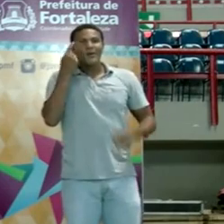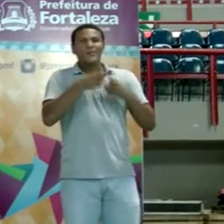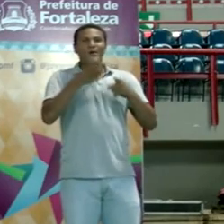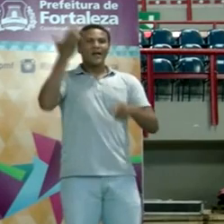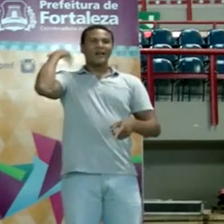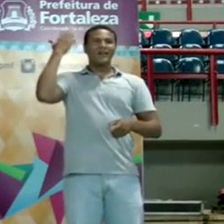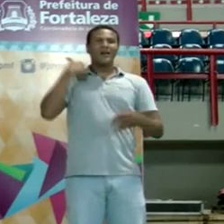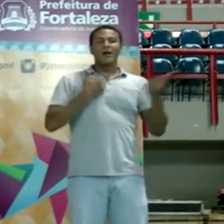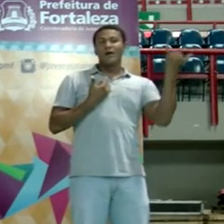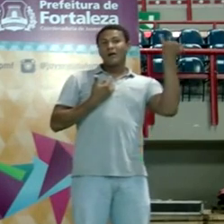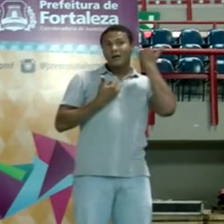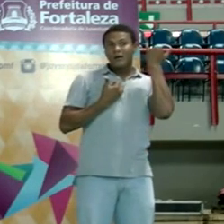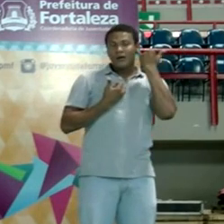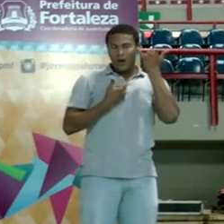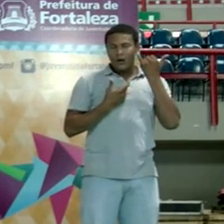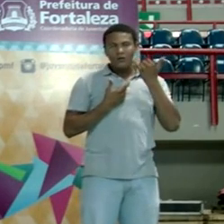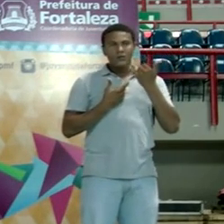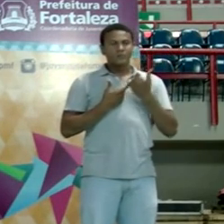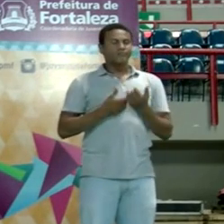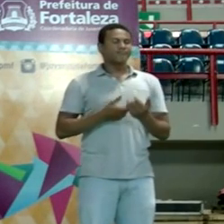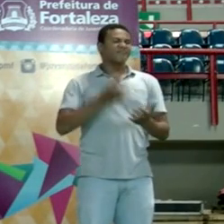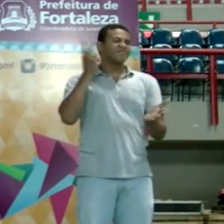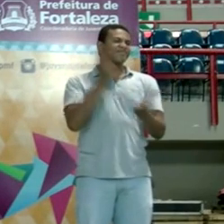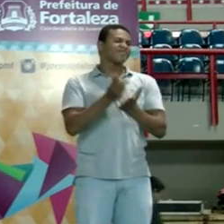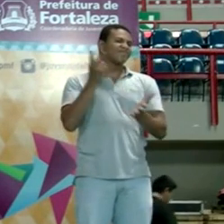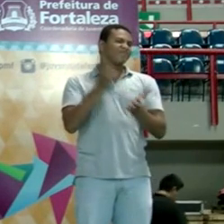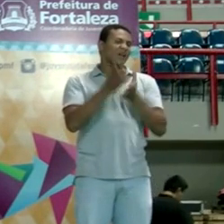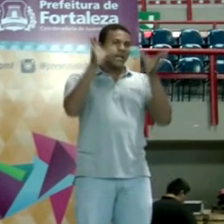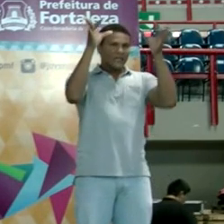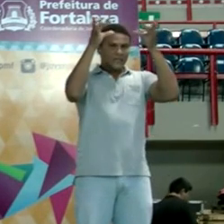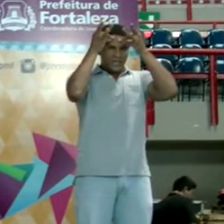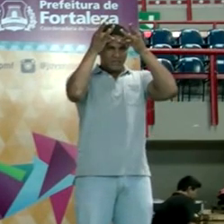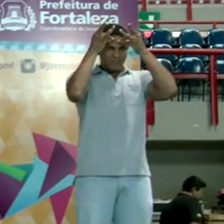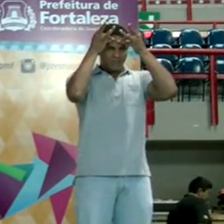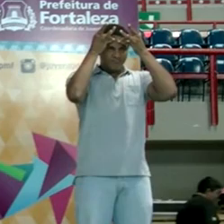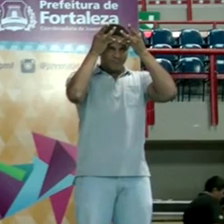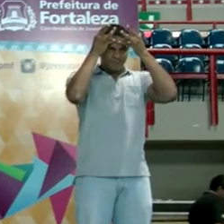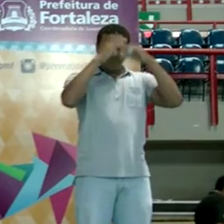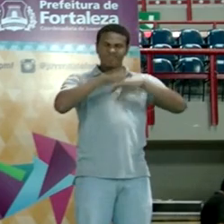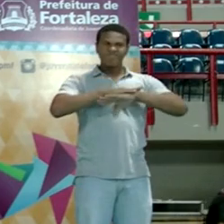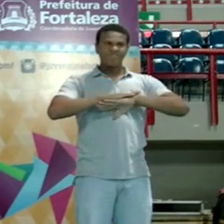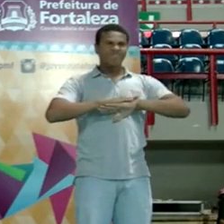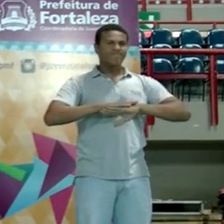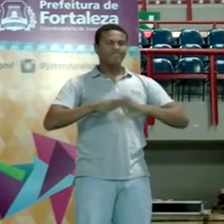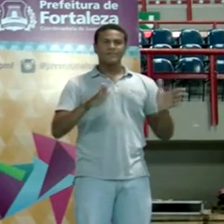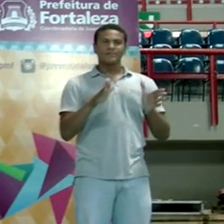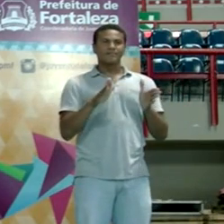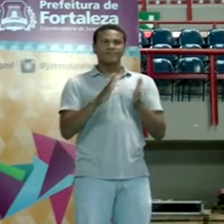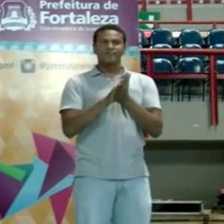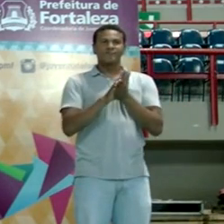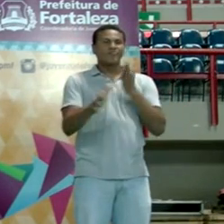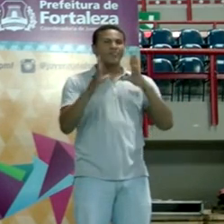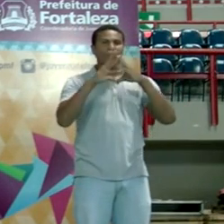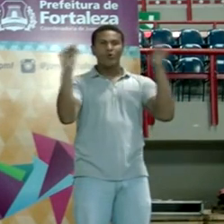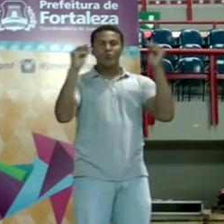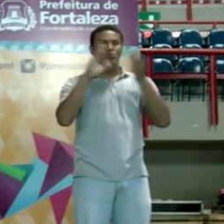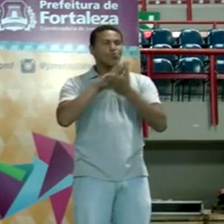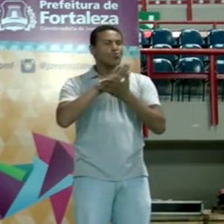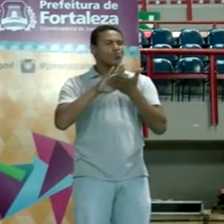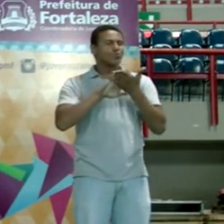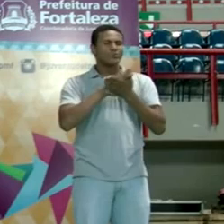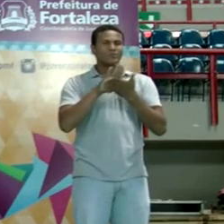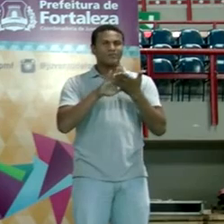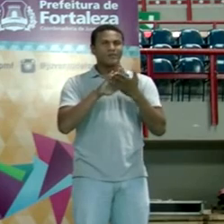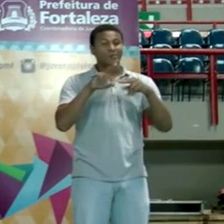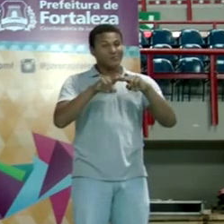disse, pronto, nunca mais vai sair da mente dessa mulher esse negócio. Ela vai levar para a vida toda. Então uma ideia, uma vez que está na sua cabeça, não